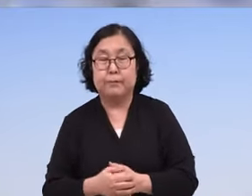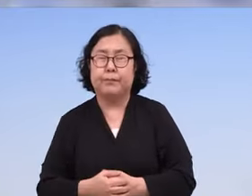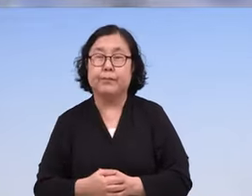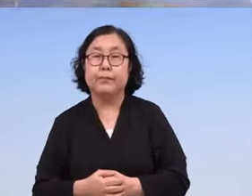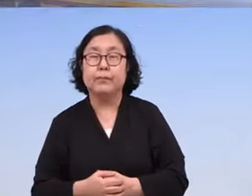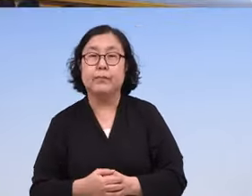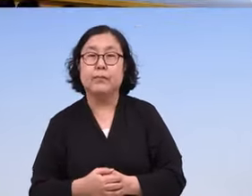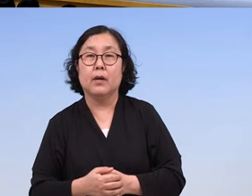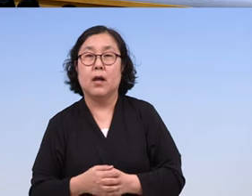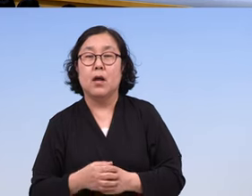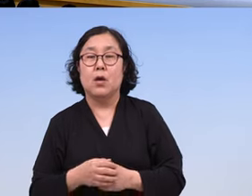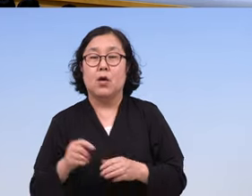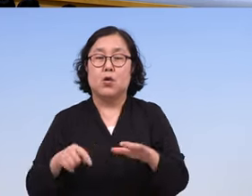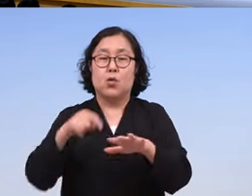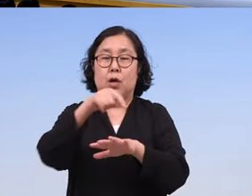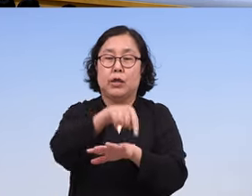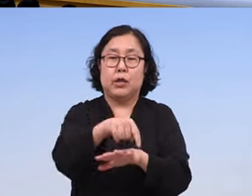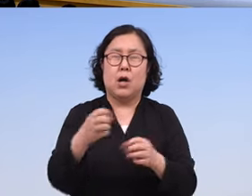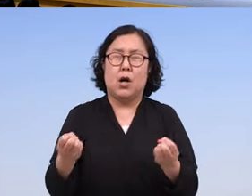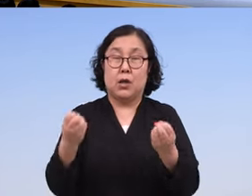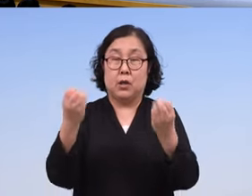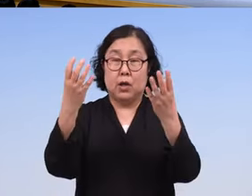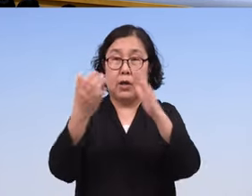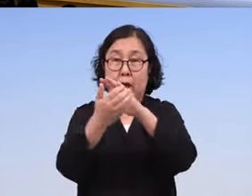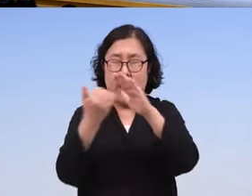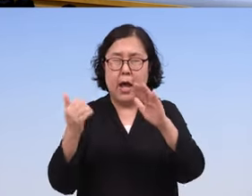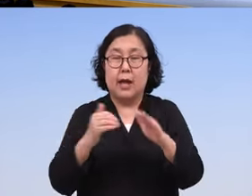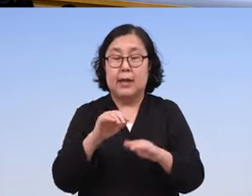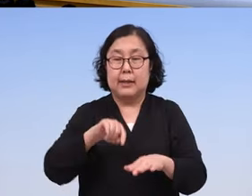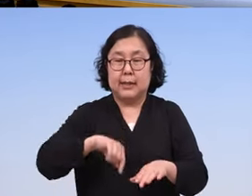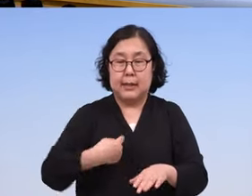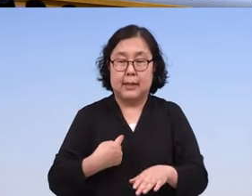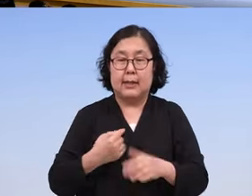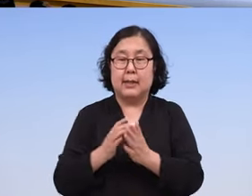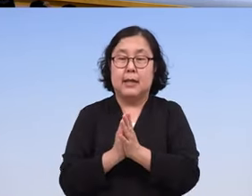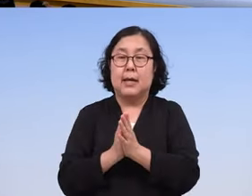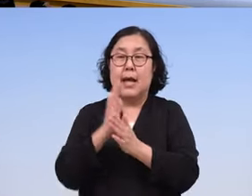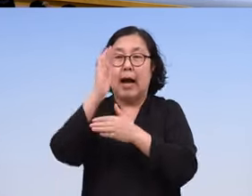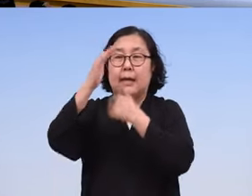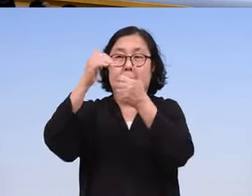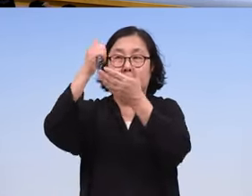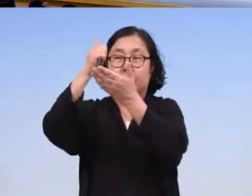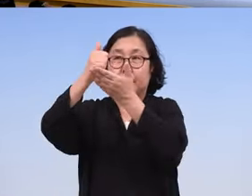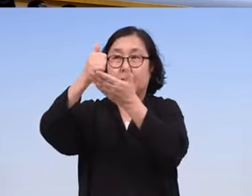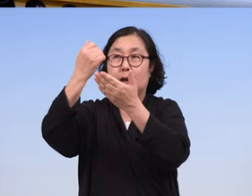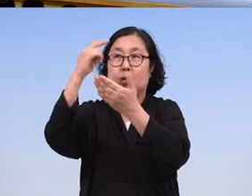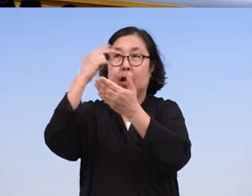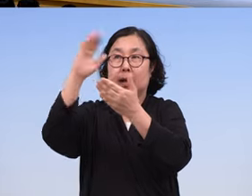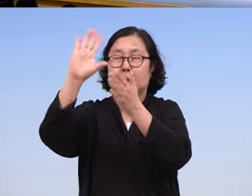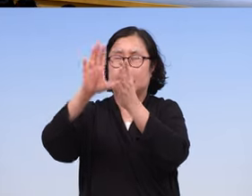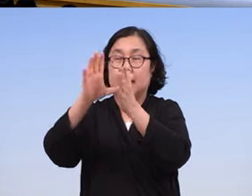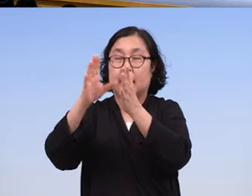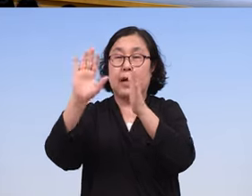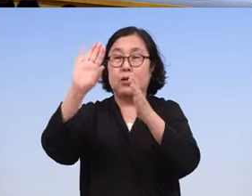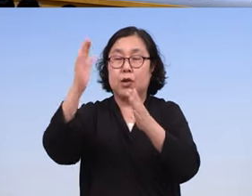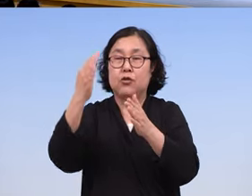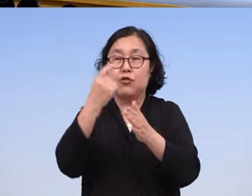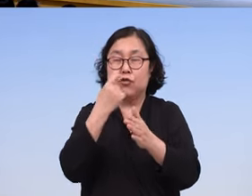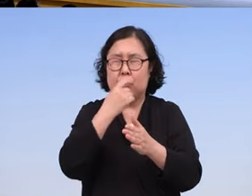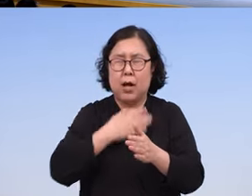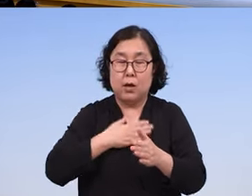요한복음 13장 1절, 유월절 전에 예수께서 자기가 세상을 떠나 아버지께로 돌아가실 때가 이른 줄을 아시고 그 다음